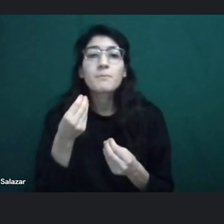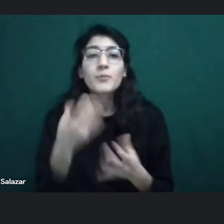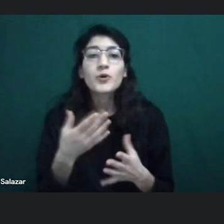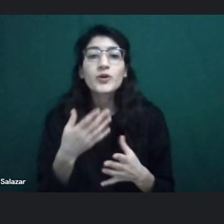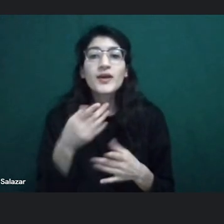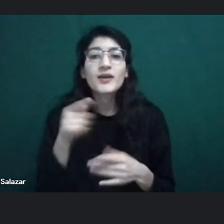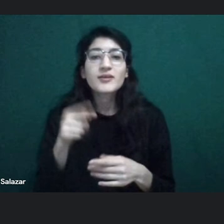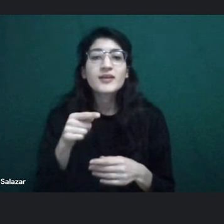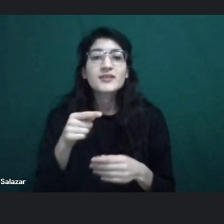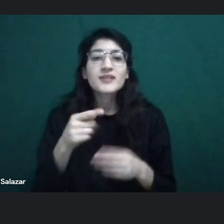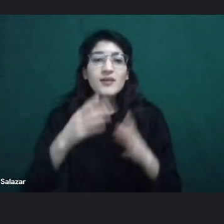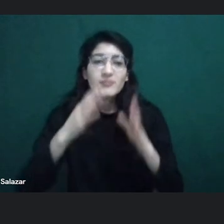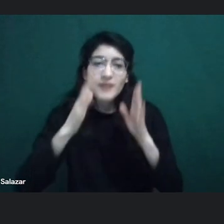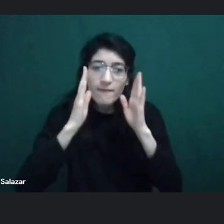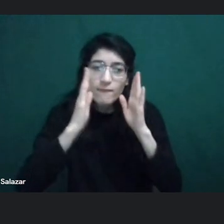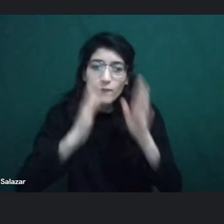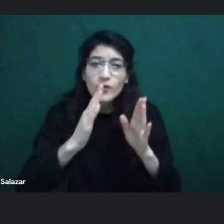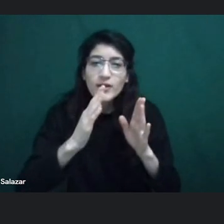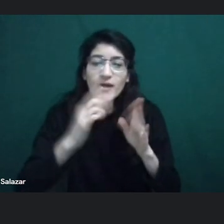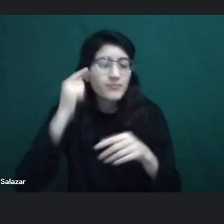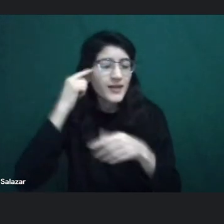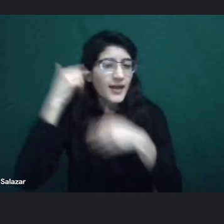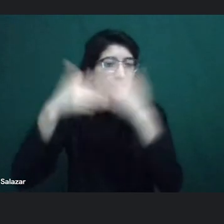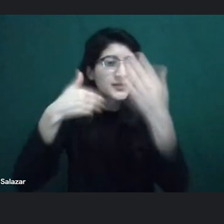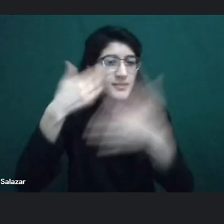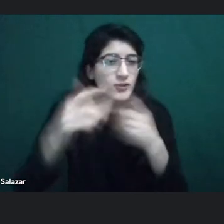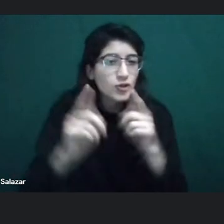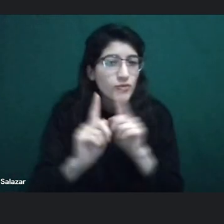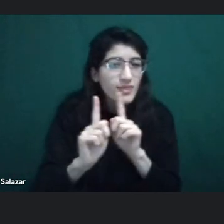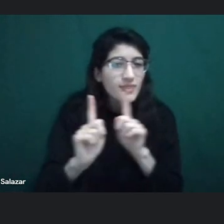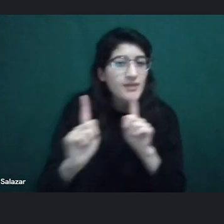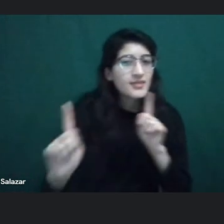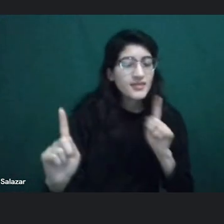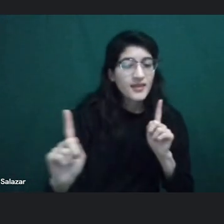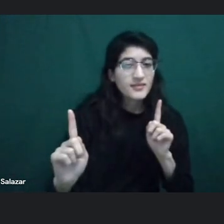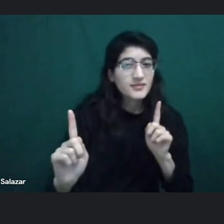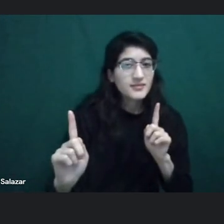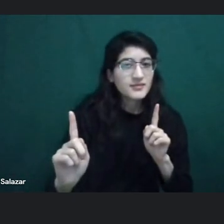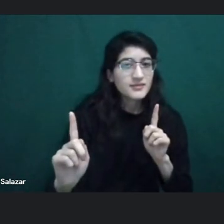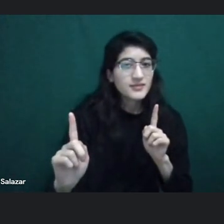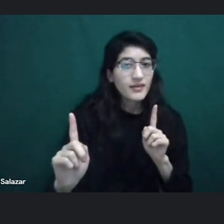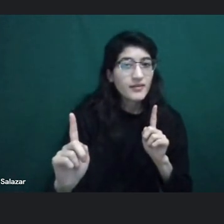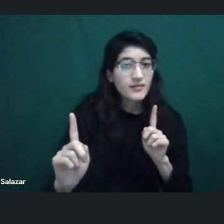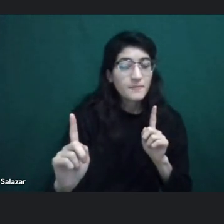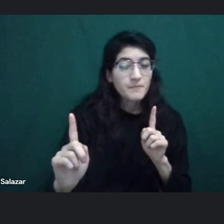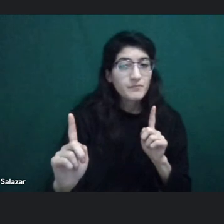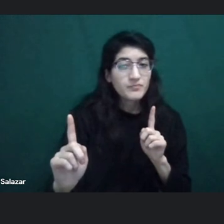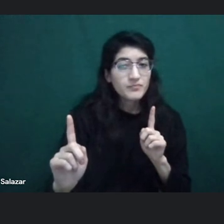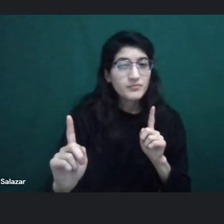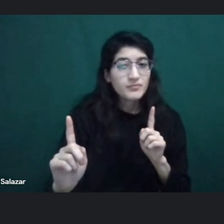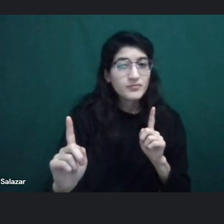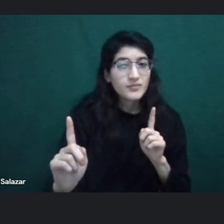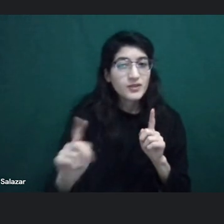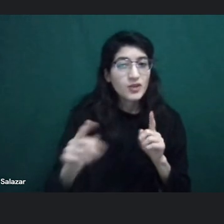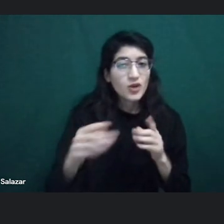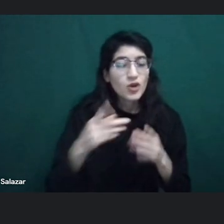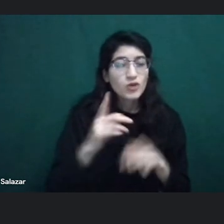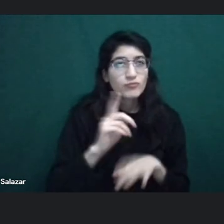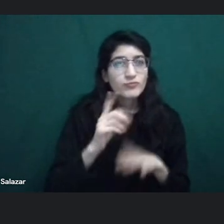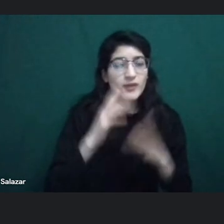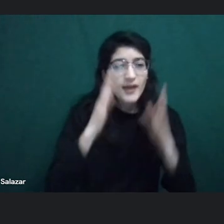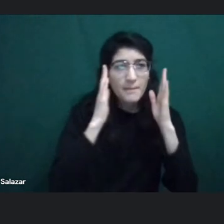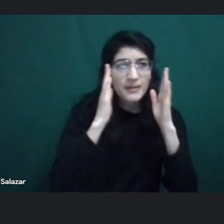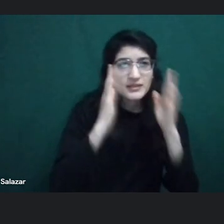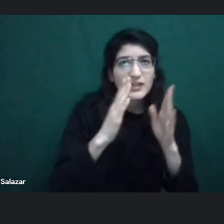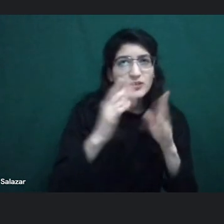¿sí? No sería enfoques que están capacitando, capacitables, ¿sí?